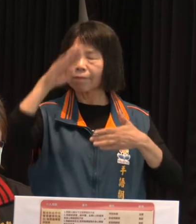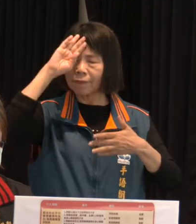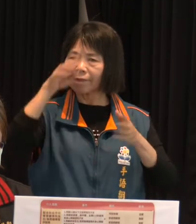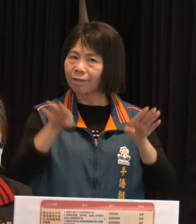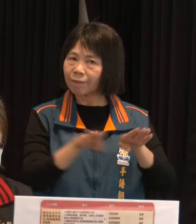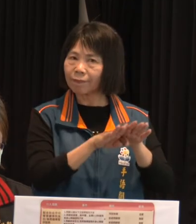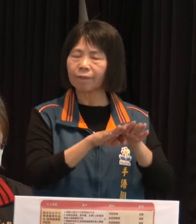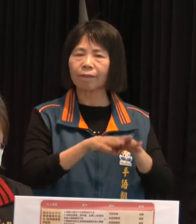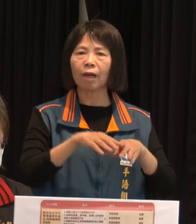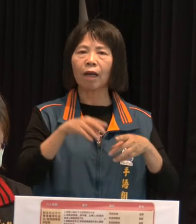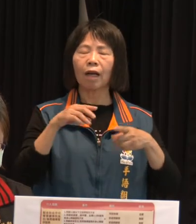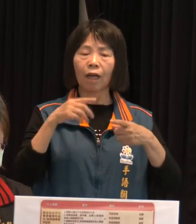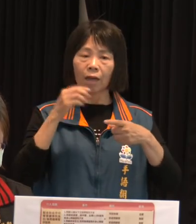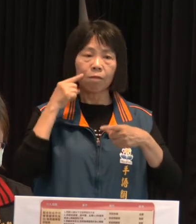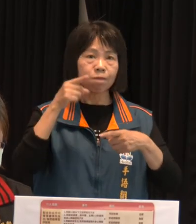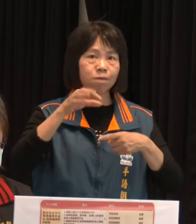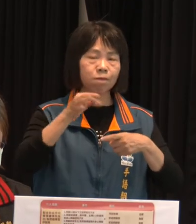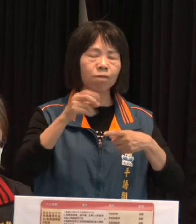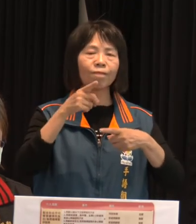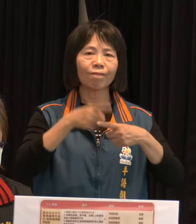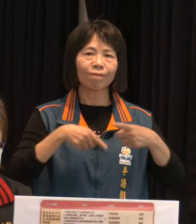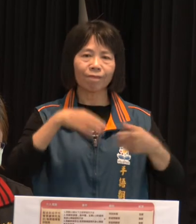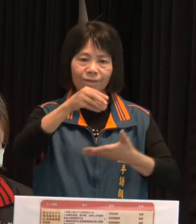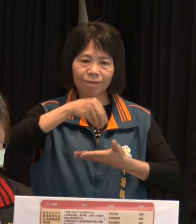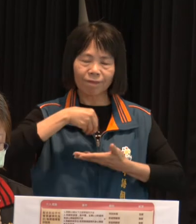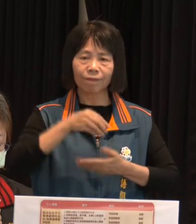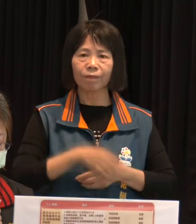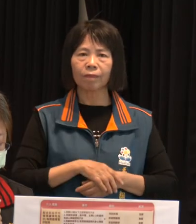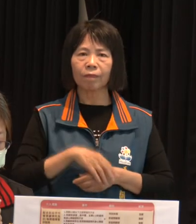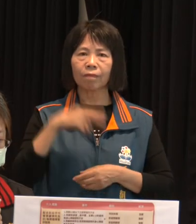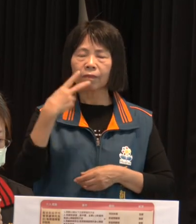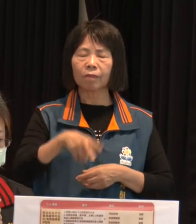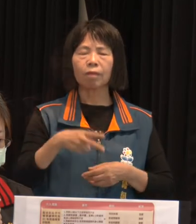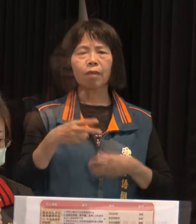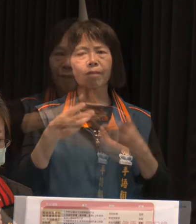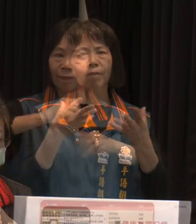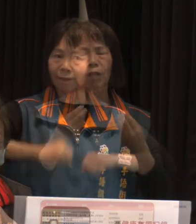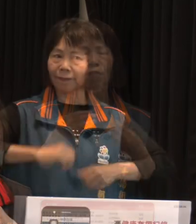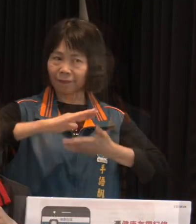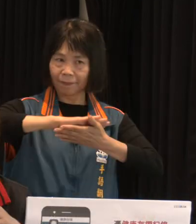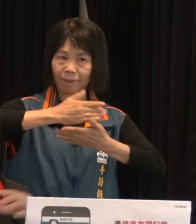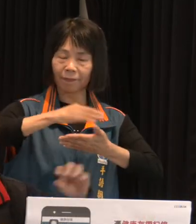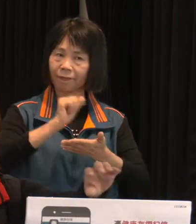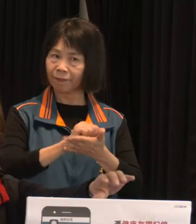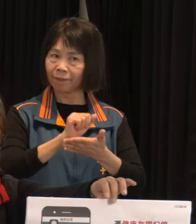那当然另外一个部分就是也有无薪的事假可以请领。